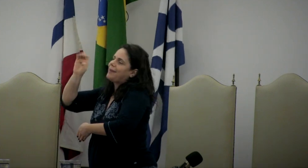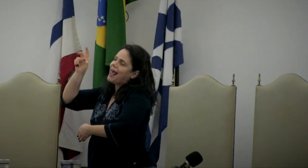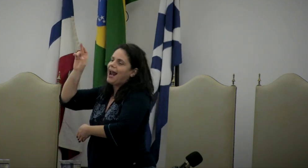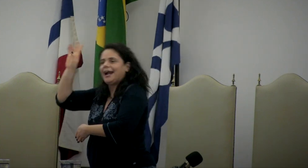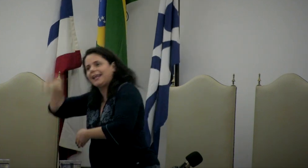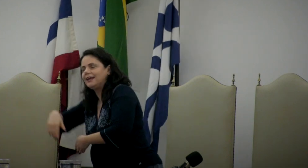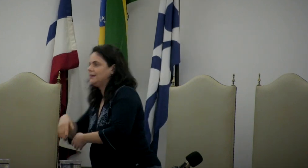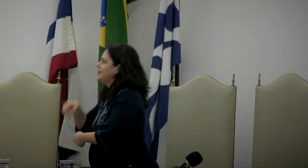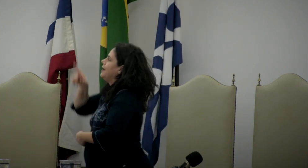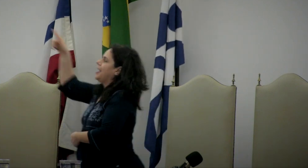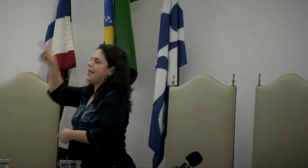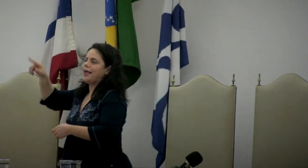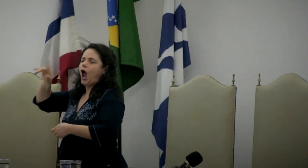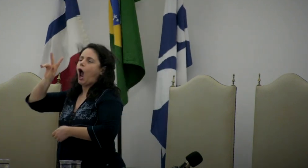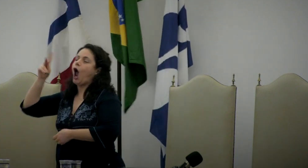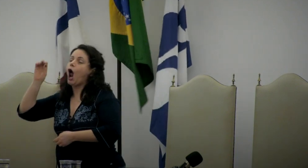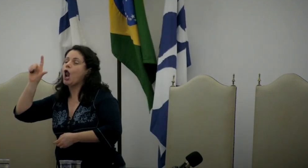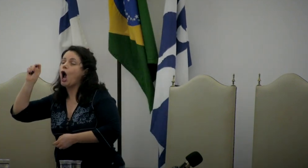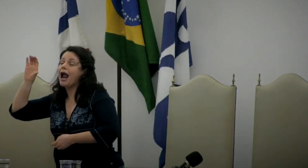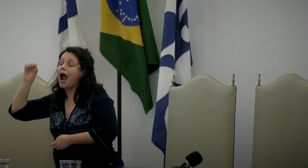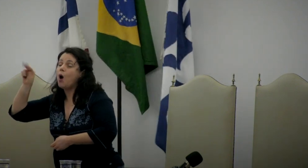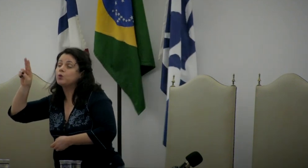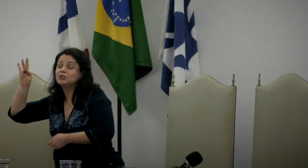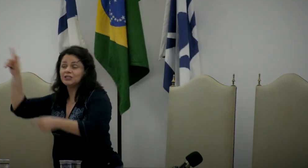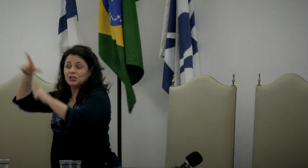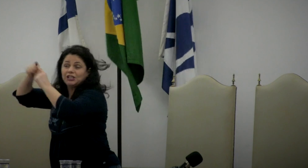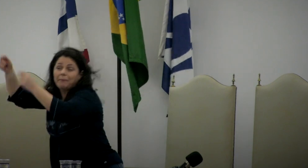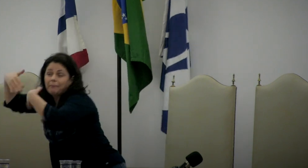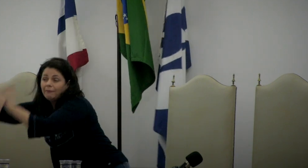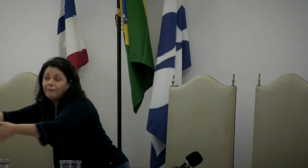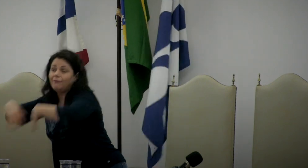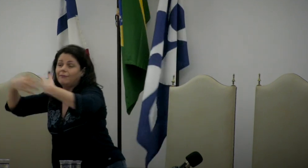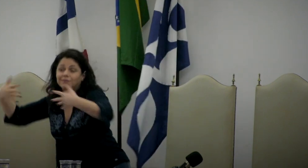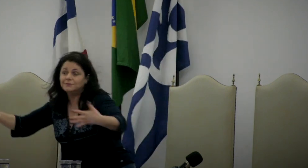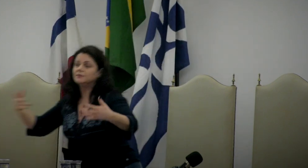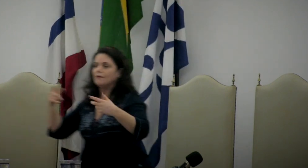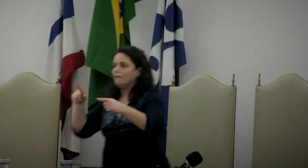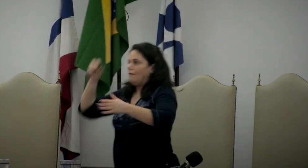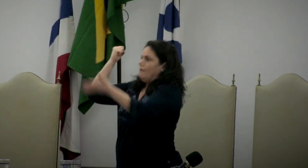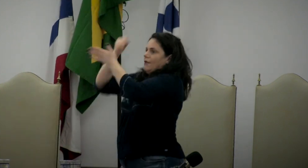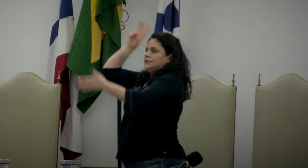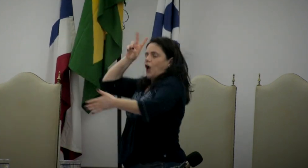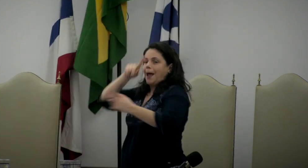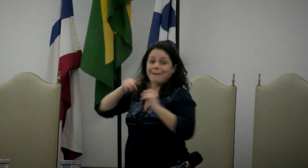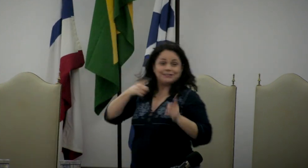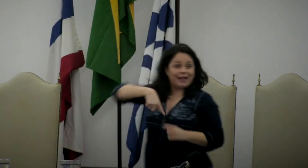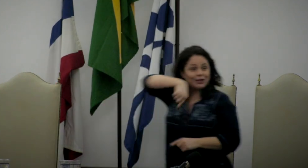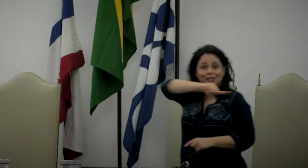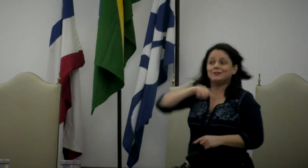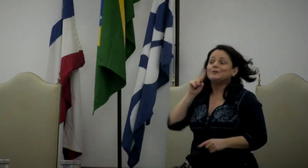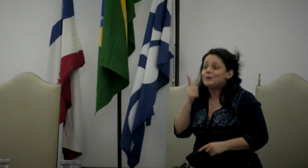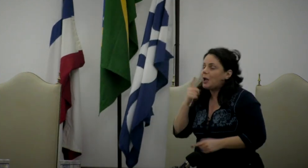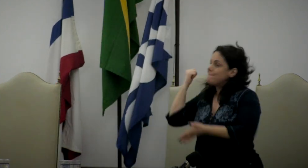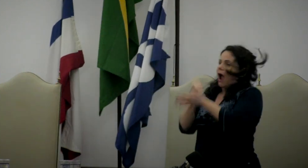como por exemplo, se a gente pensar no Muro de Berlim, ou pensar no Holocausto, e diversas, a Guerra de